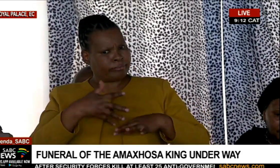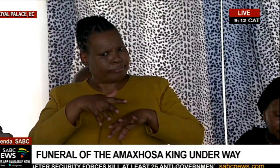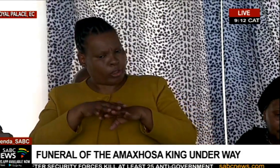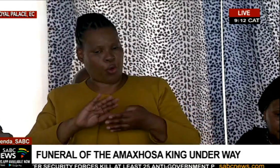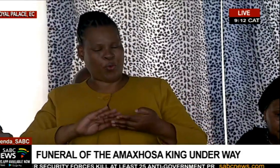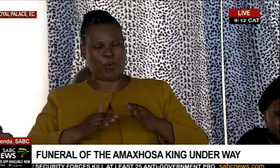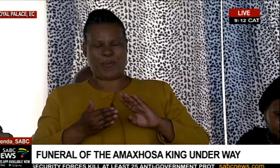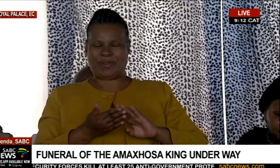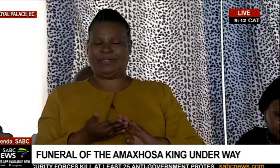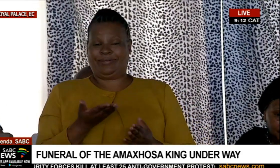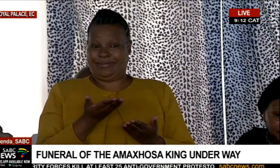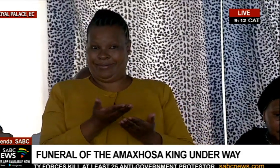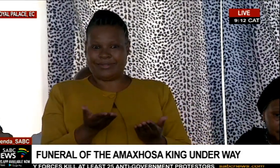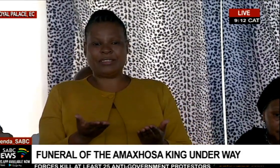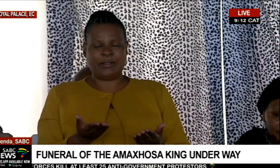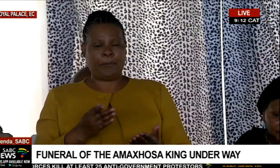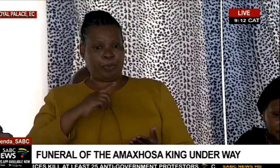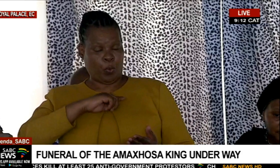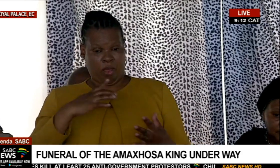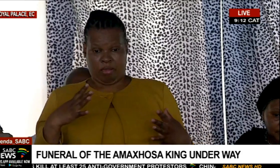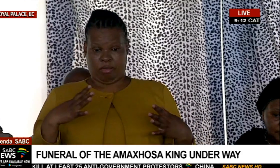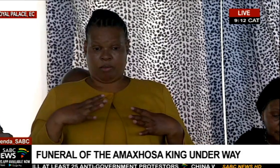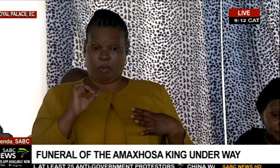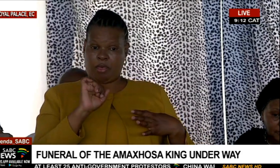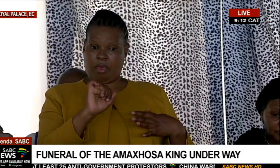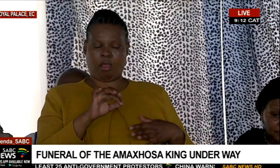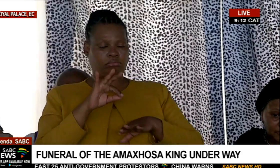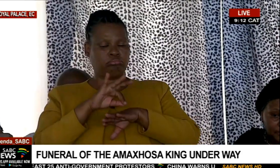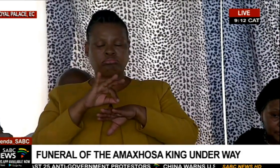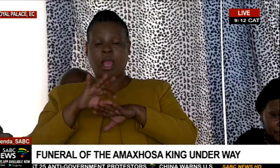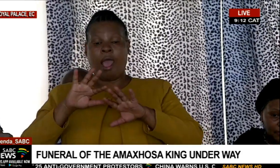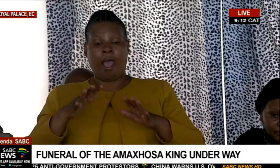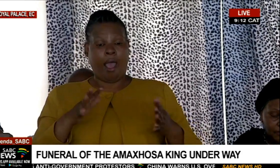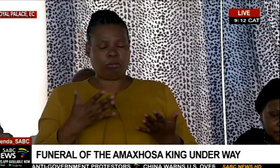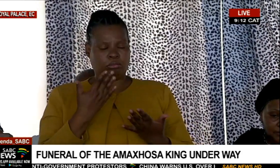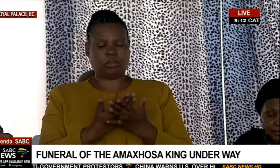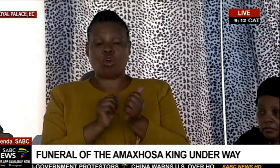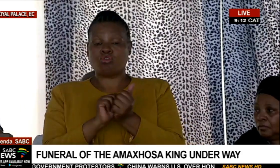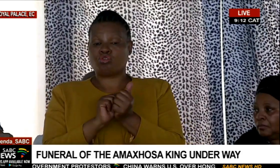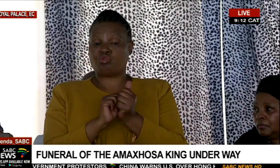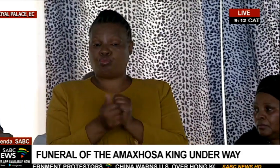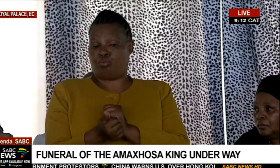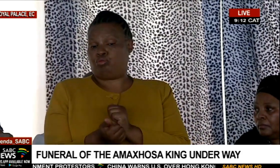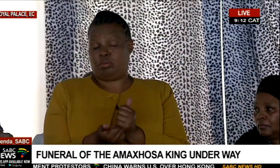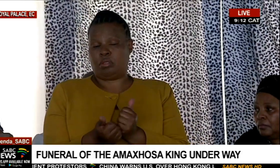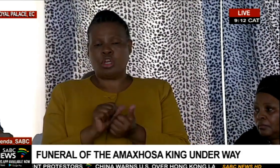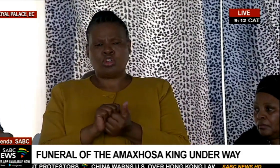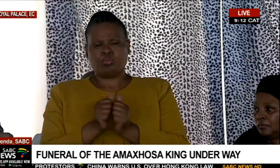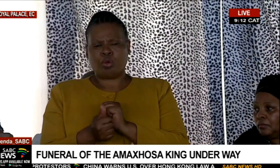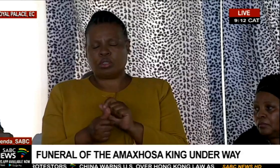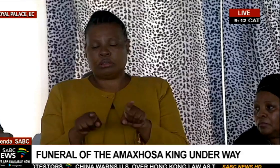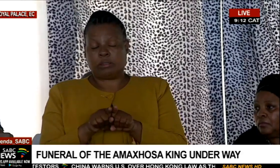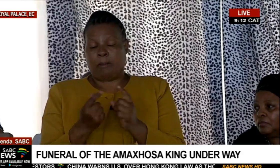kwabo. Ingebo yakhe ukumkani uzwelonke wayityala kuphuhliso lwezemidlalo esindleka itumente